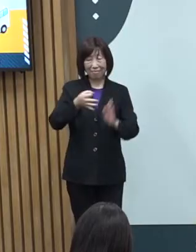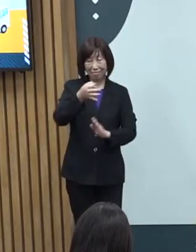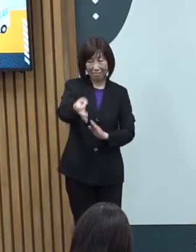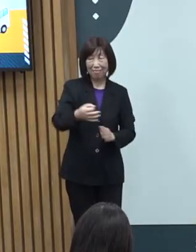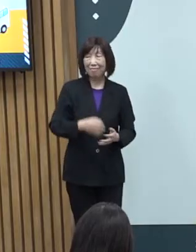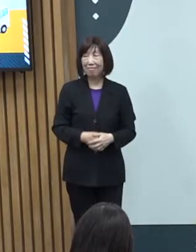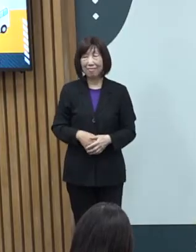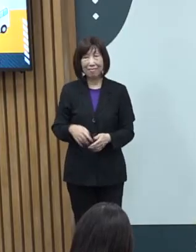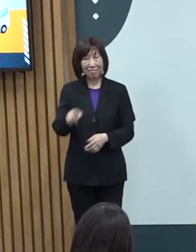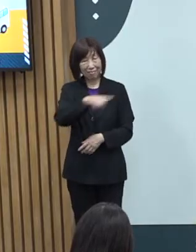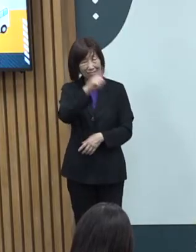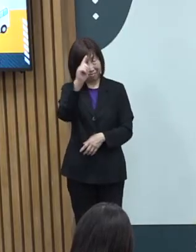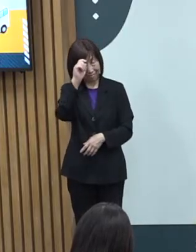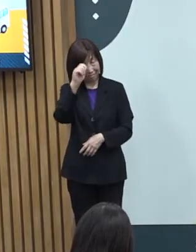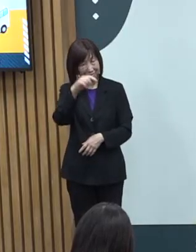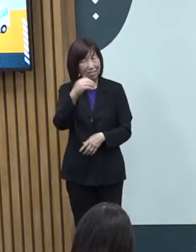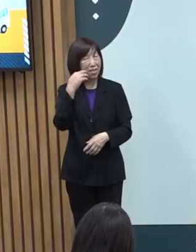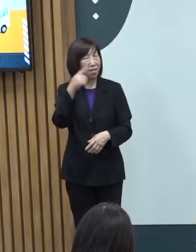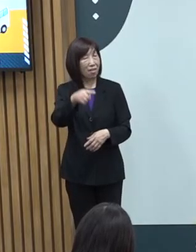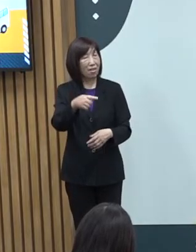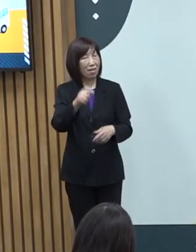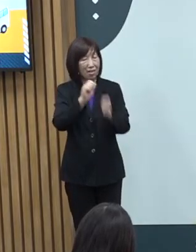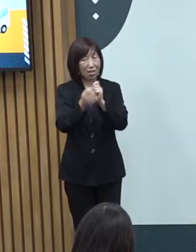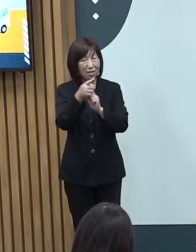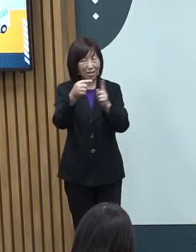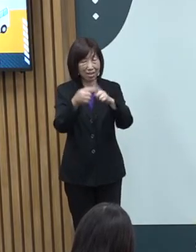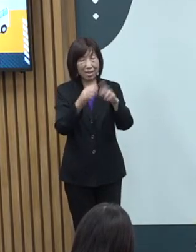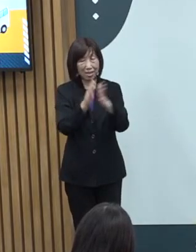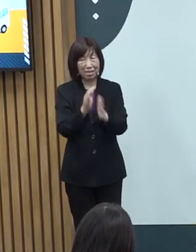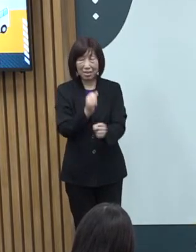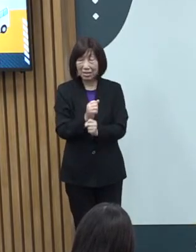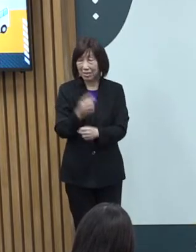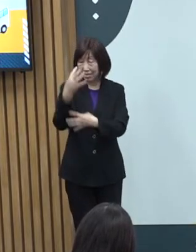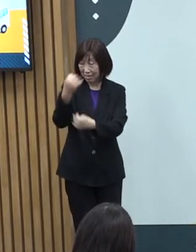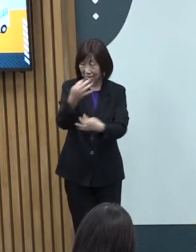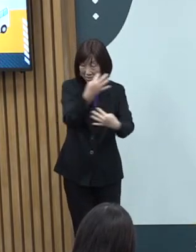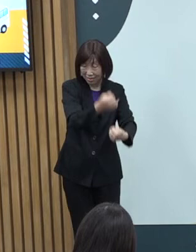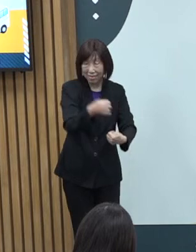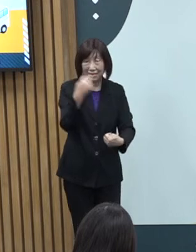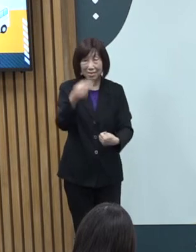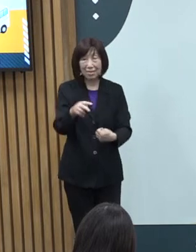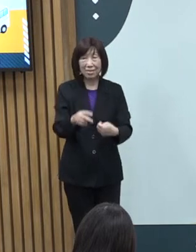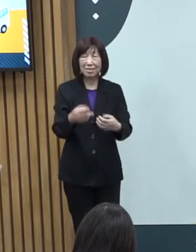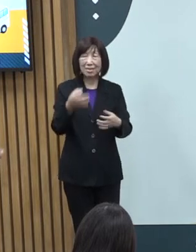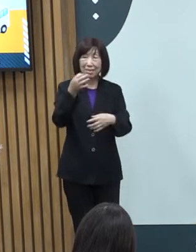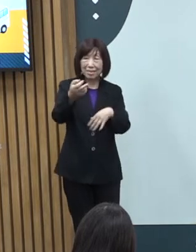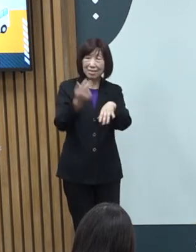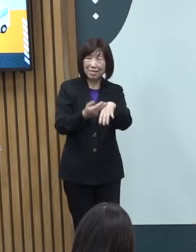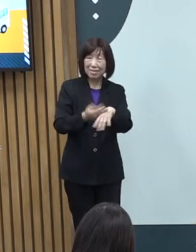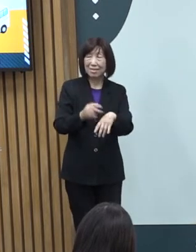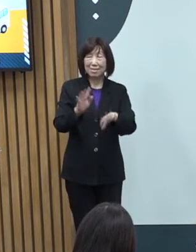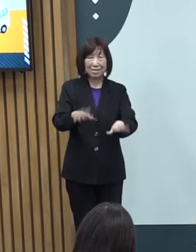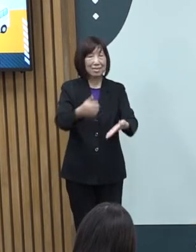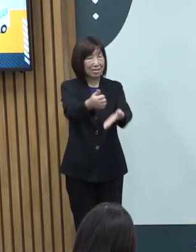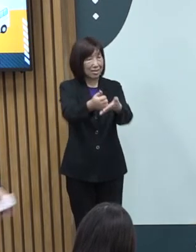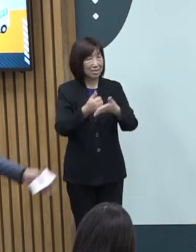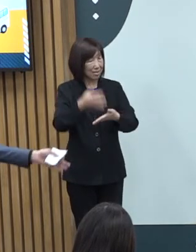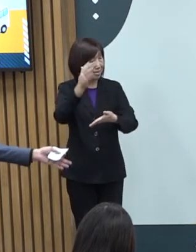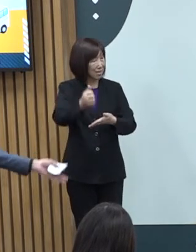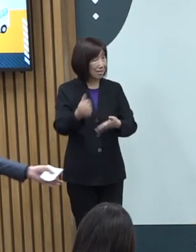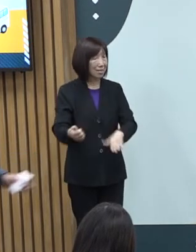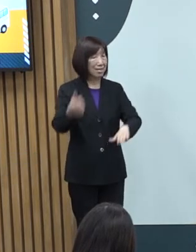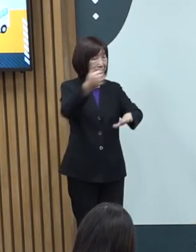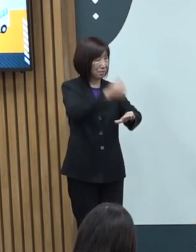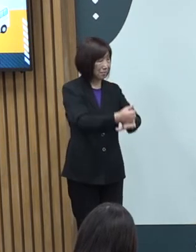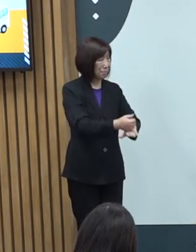征，务必的要请所有的纳税义务人注意相关的时间以及缴税的相关管道。紧接下来我要一一的有请长官们到舞